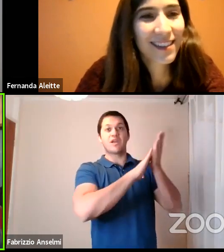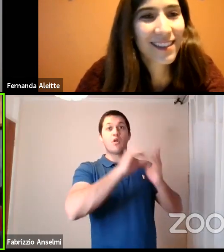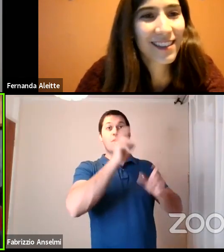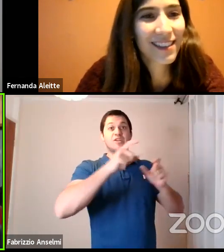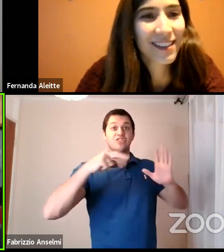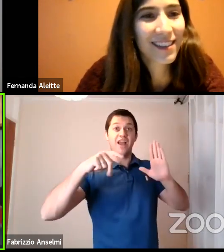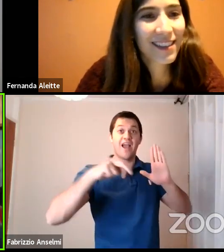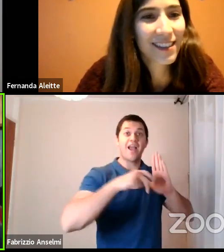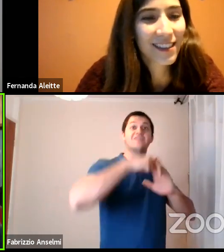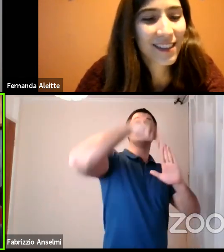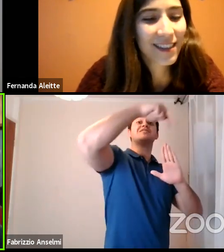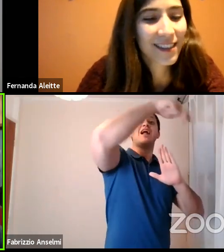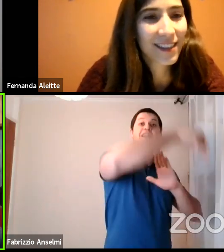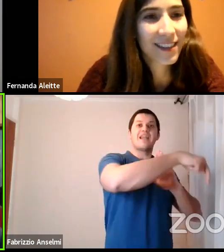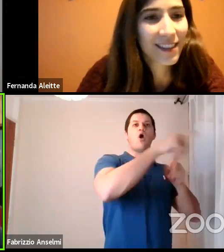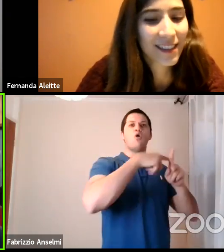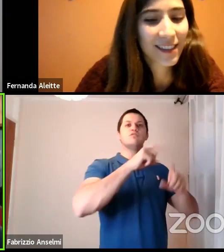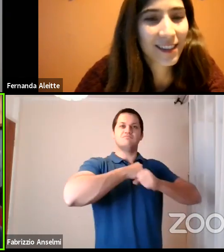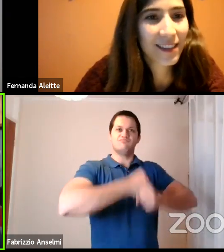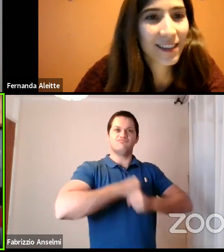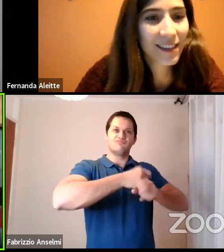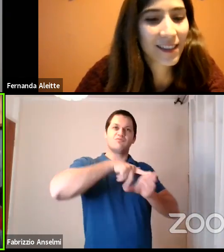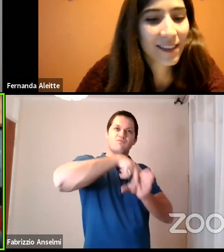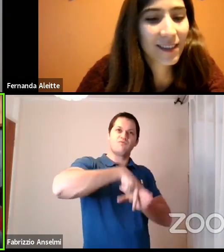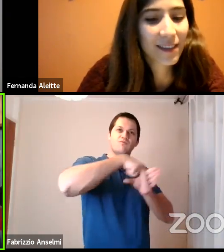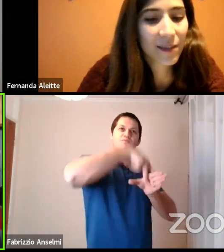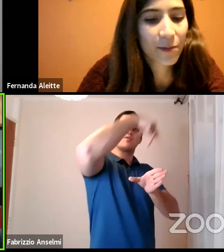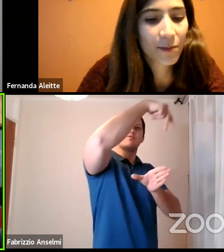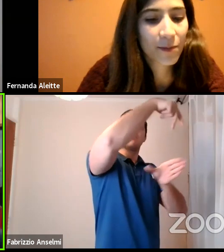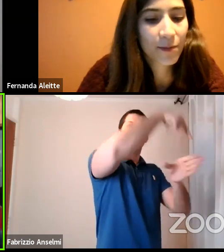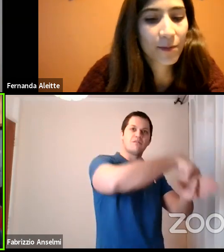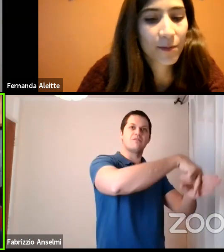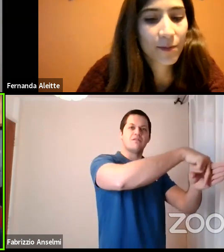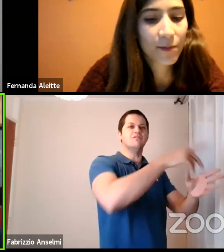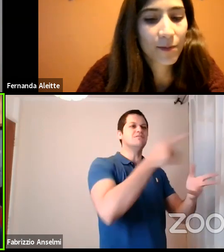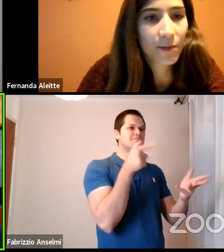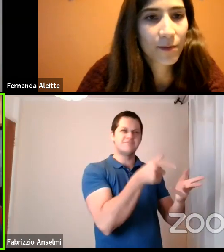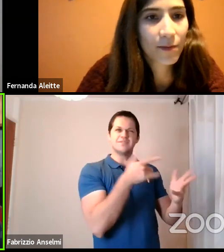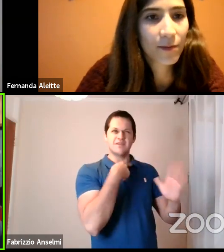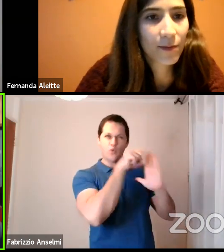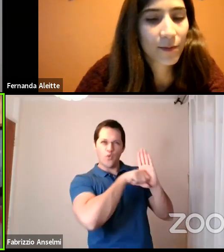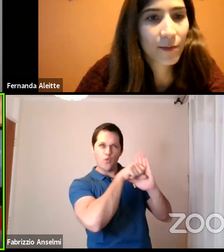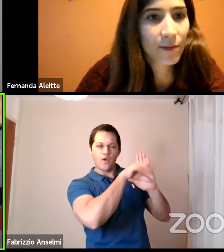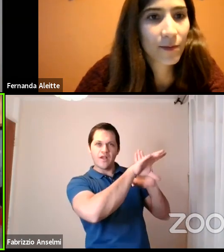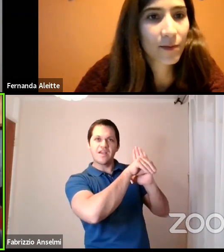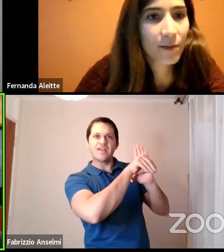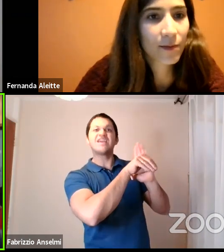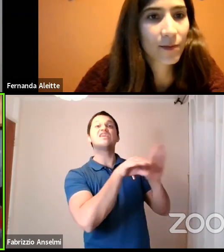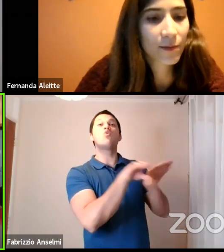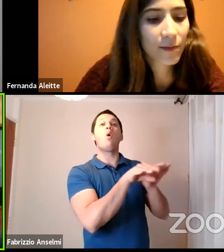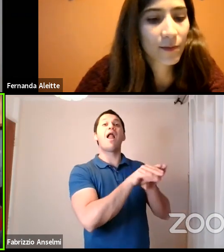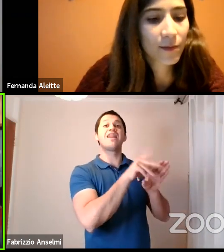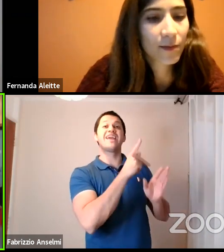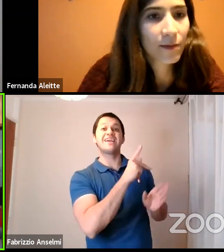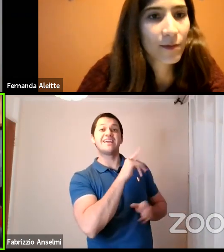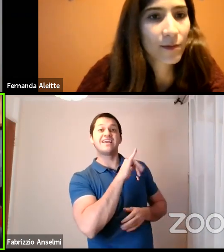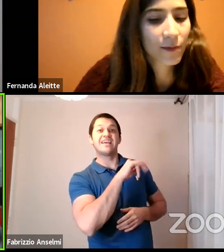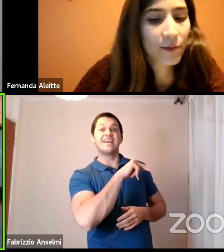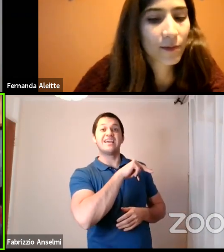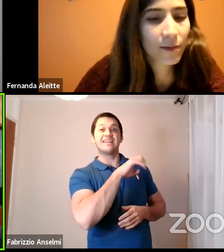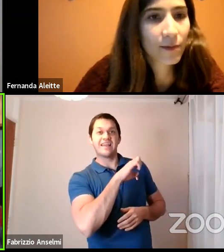el caballo que galopaba, ¿ya? Los experimentos de Muybridge, y ese era el cinemascopy, y de ahí pegó el